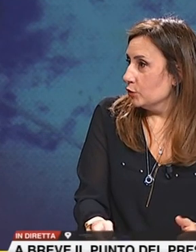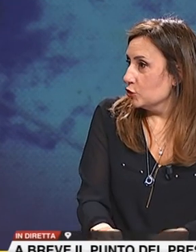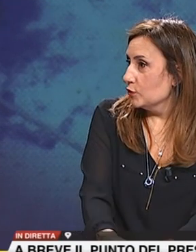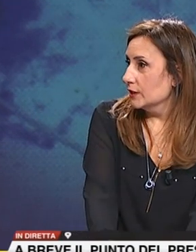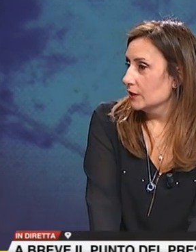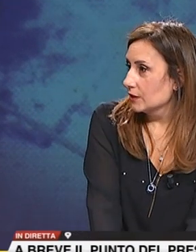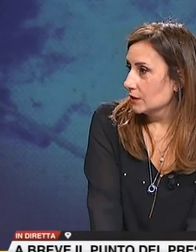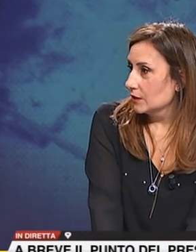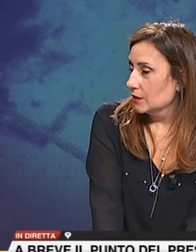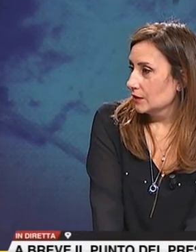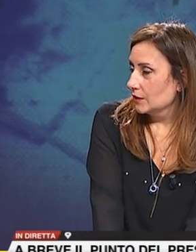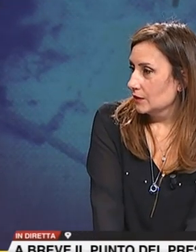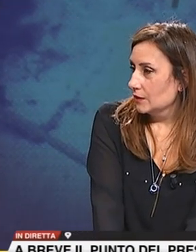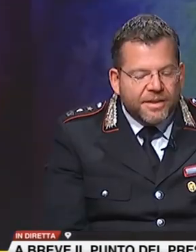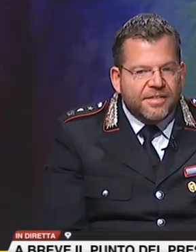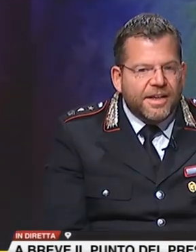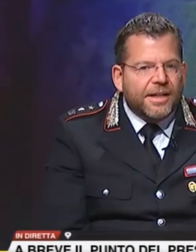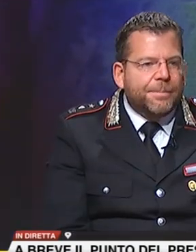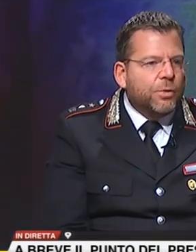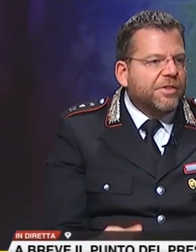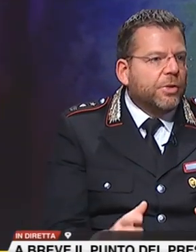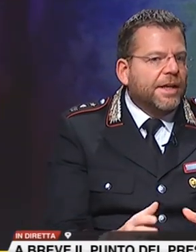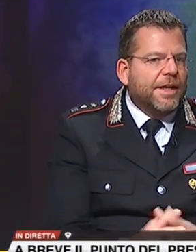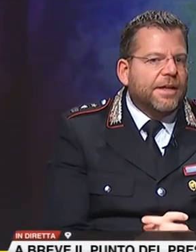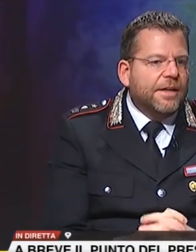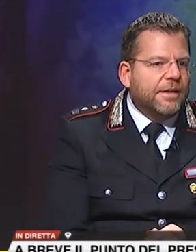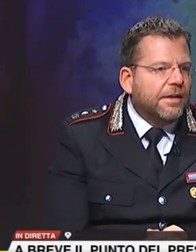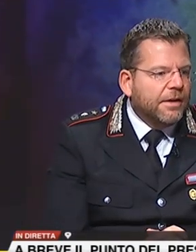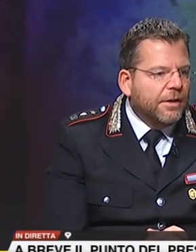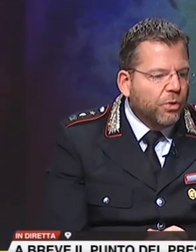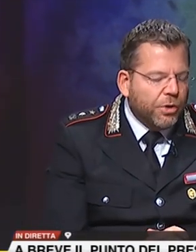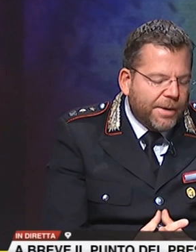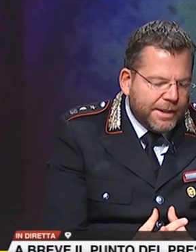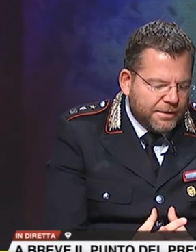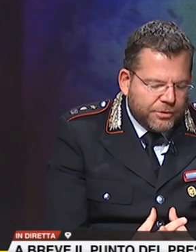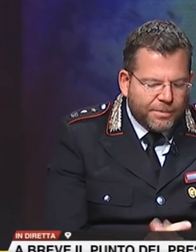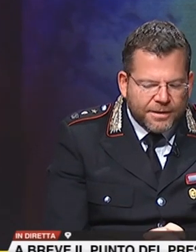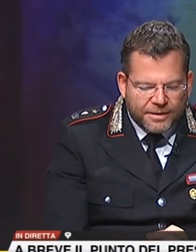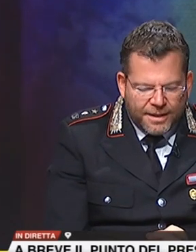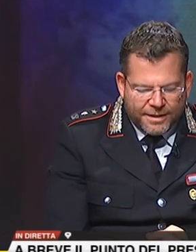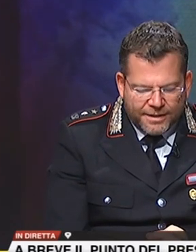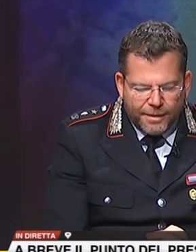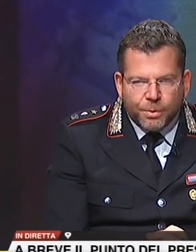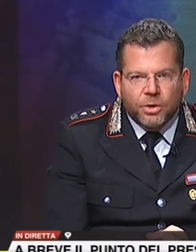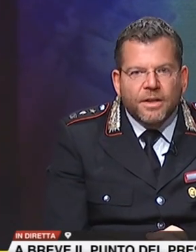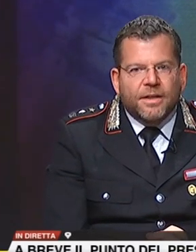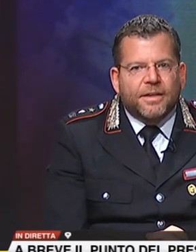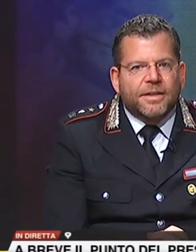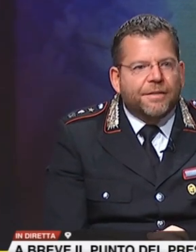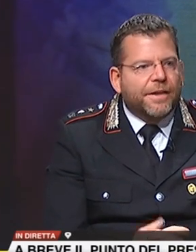si raffrontano meglio i giovani. Sì, assolutamente sì, ed è per questo che noi ormai insomma da